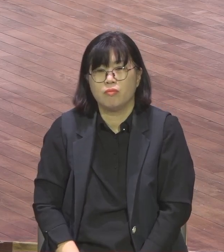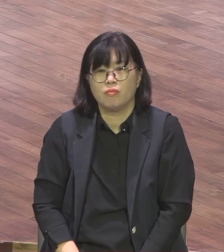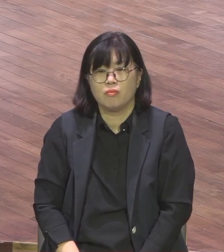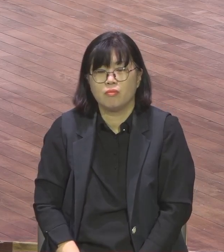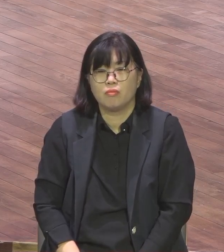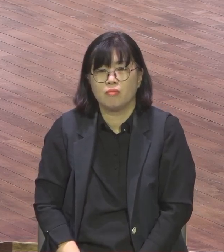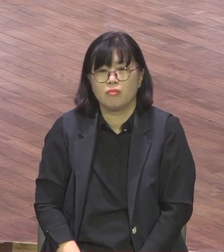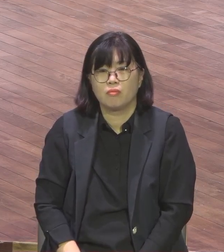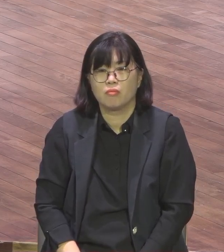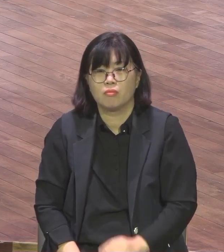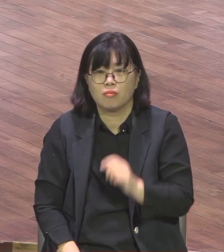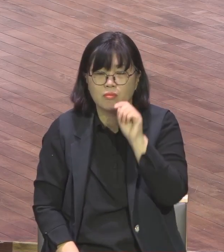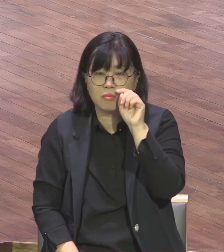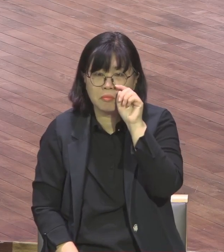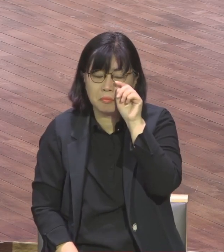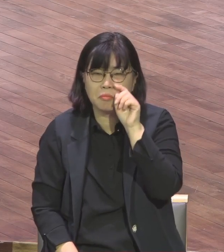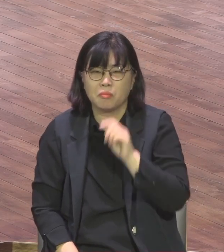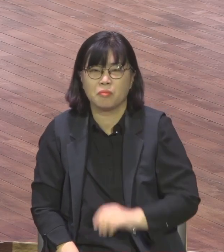안에서는요, 절대로